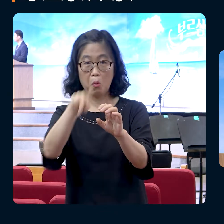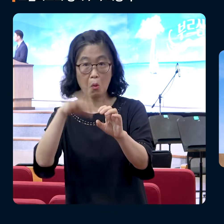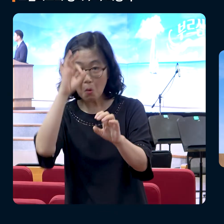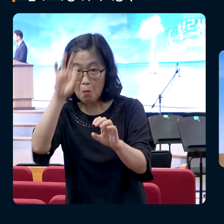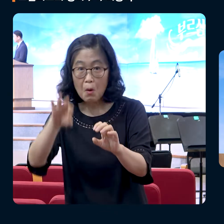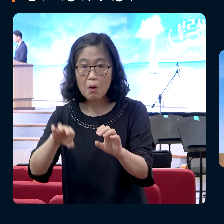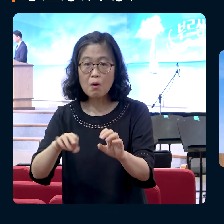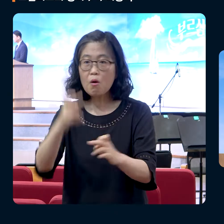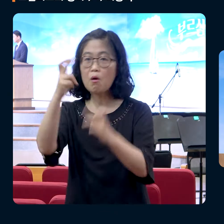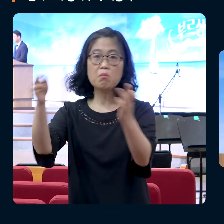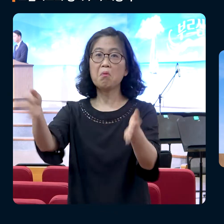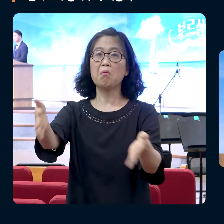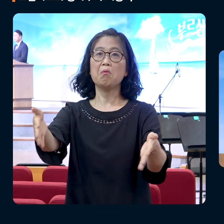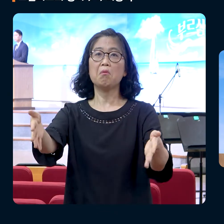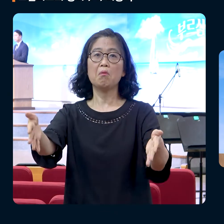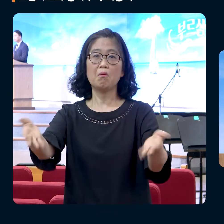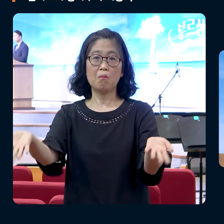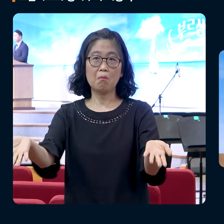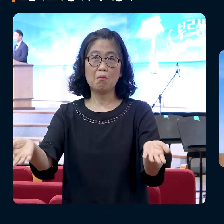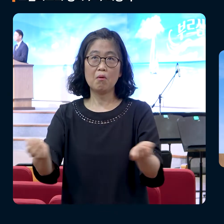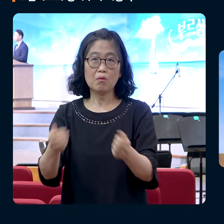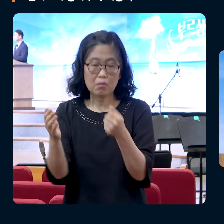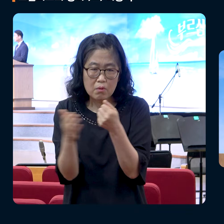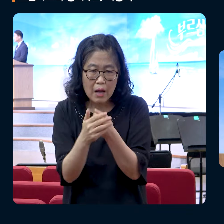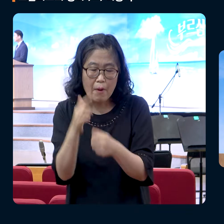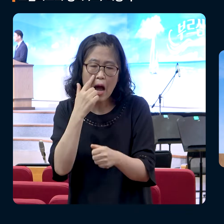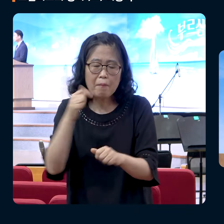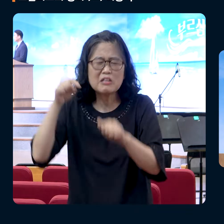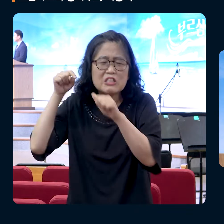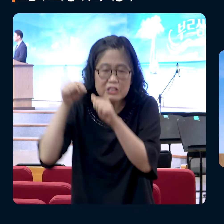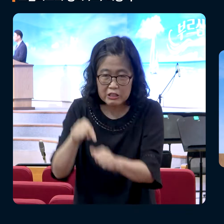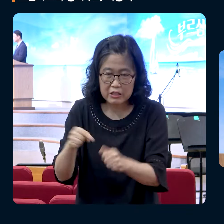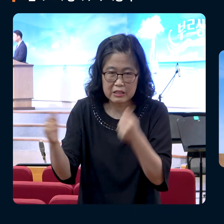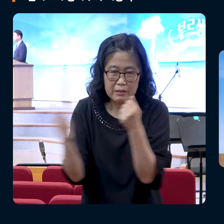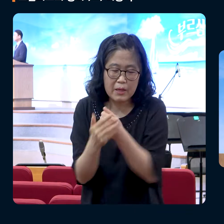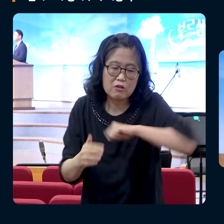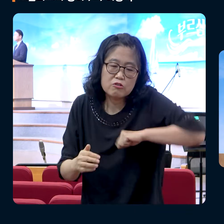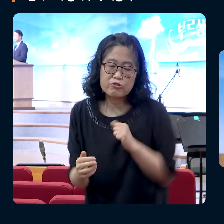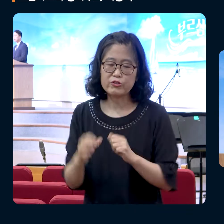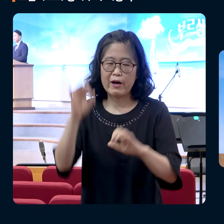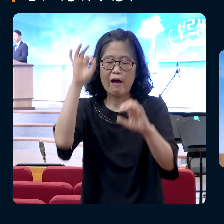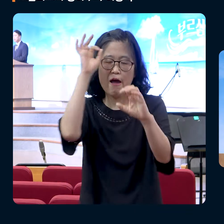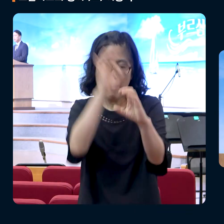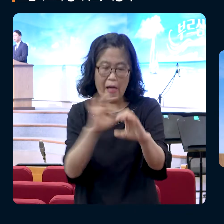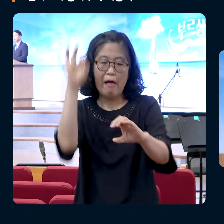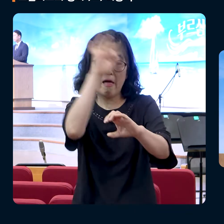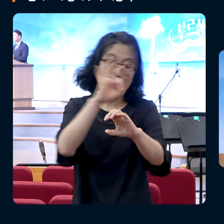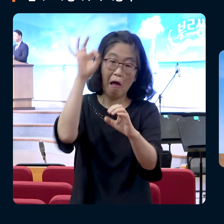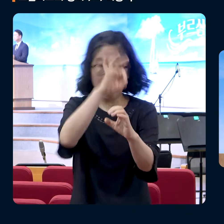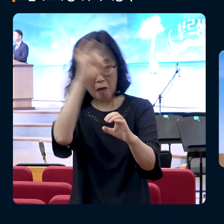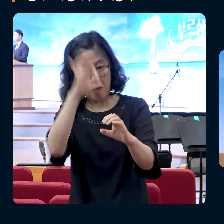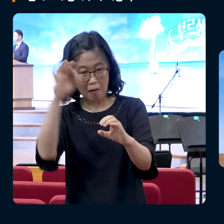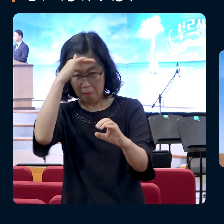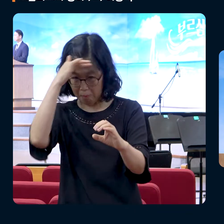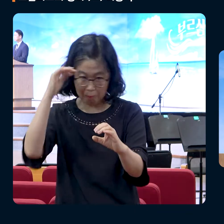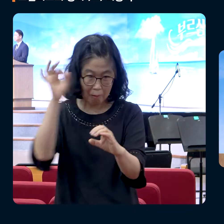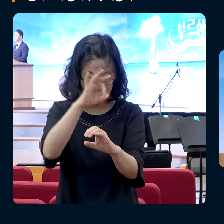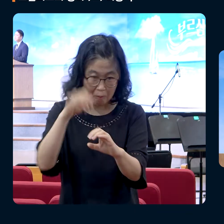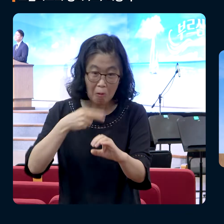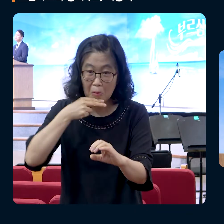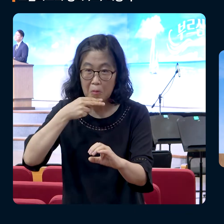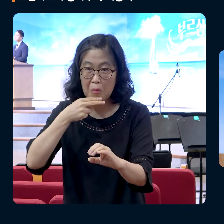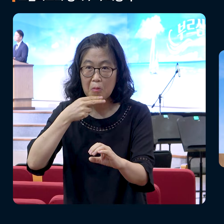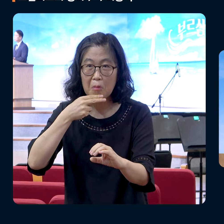않고 양떼도 보이지 않습니다. 그래도 아버지가 시키신 일이니까 열심히 찾아보는데 아무리 찾아봐도